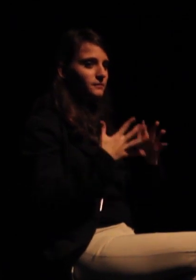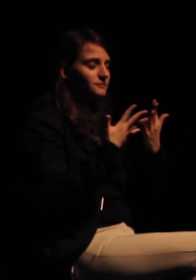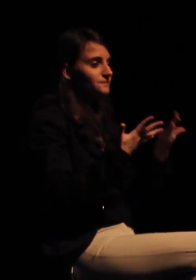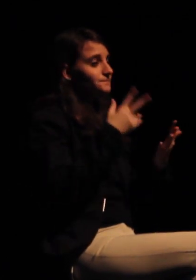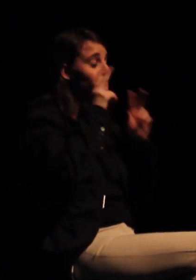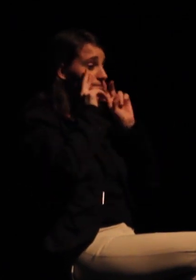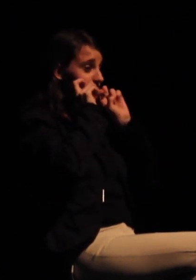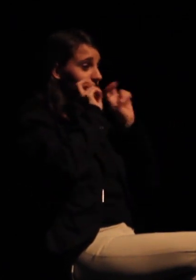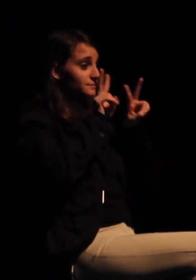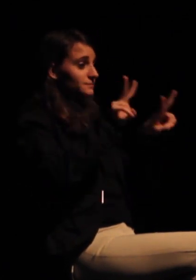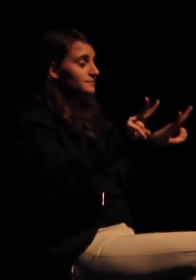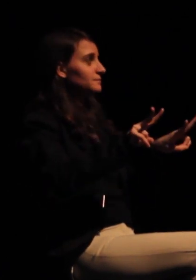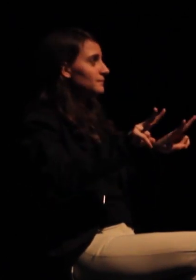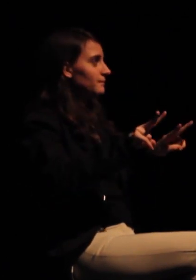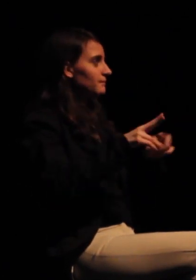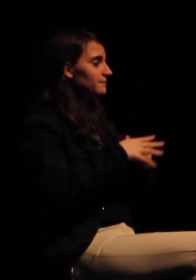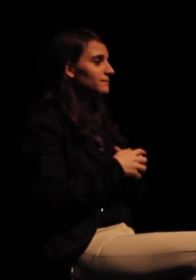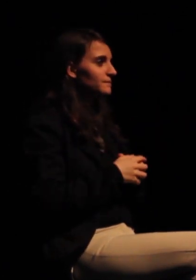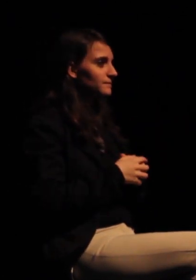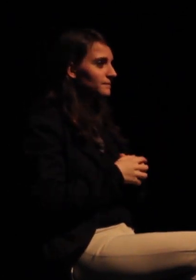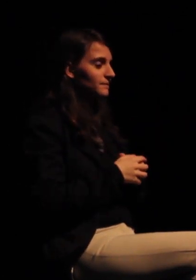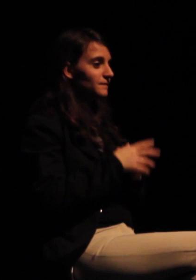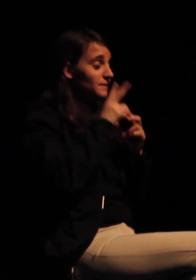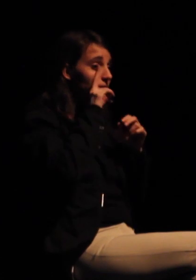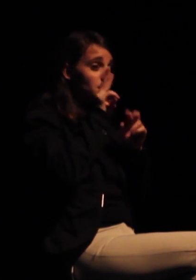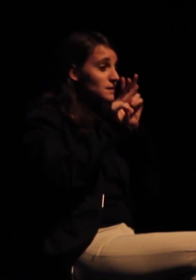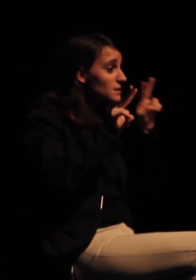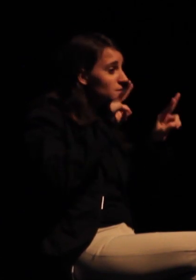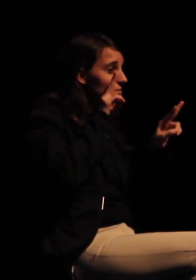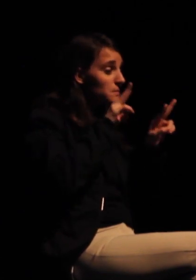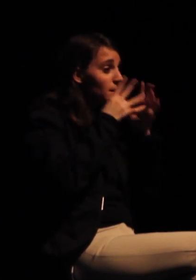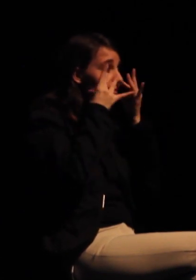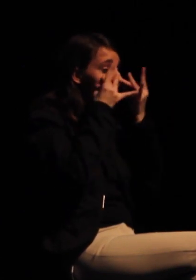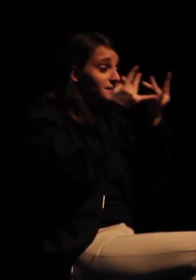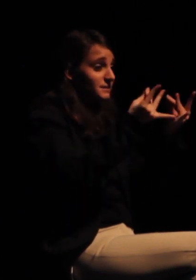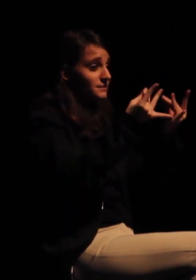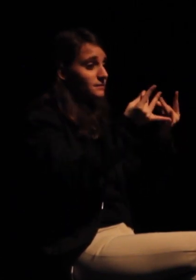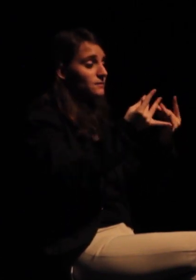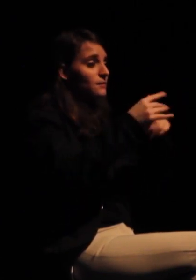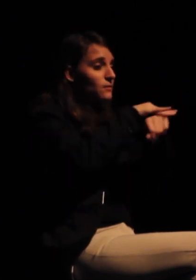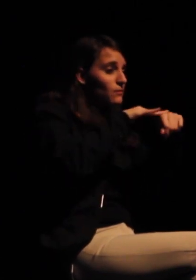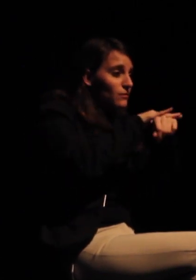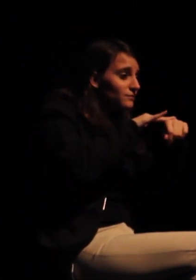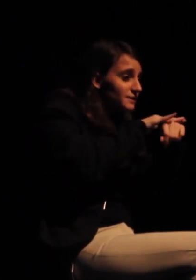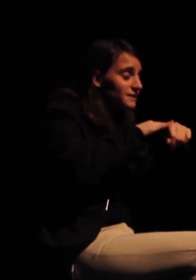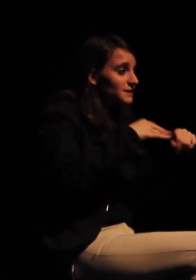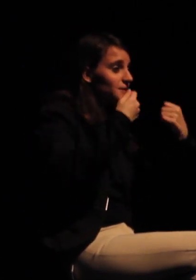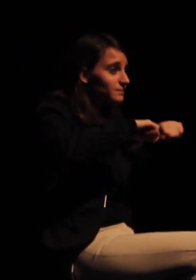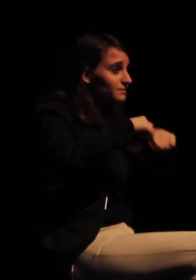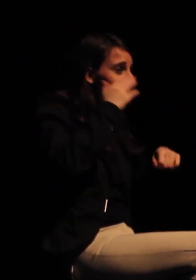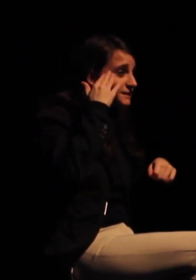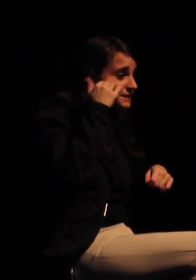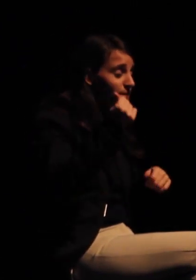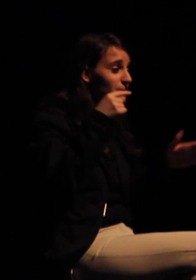olhar atento, um olhar intenso. Vocês têm que conversar, vocês têm que saber,